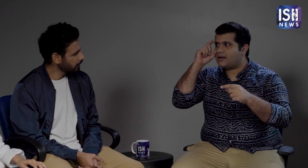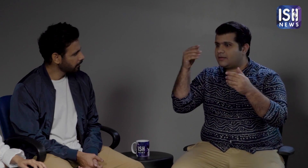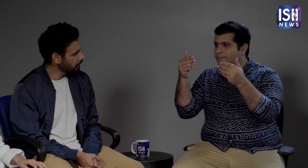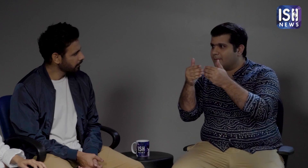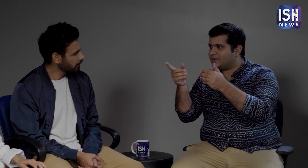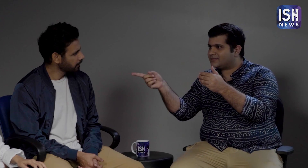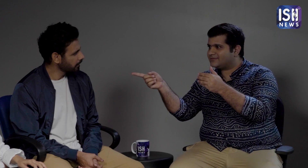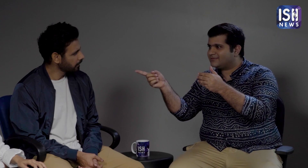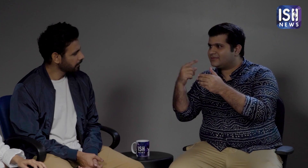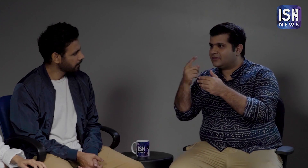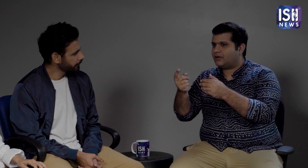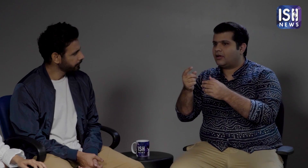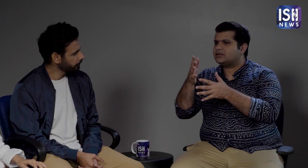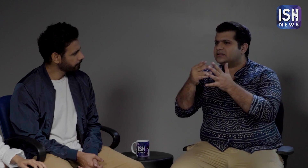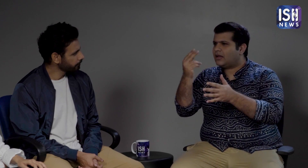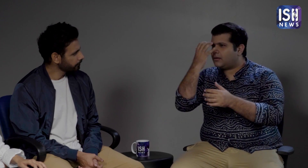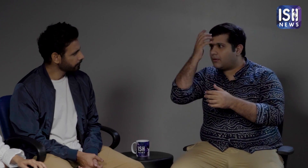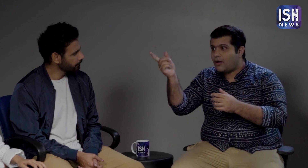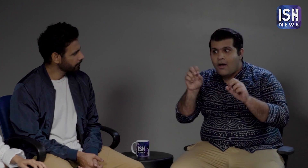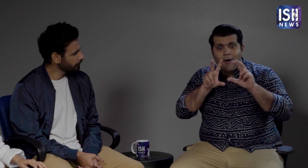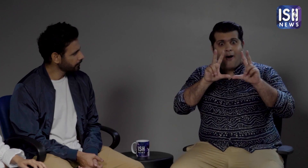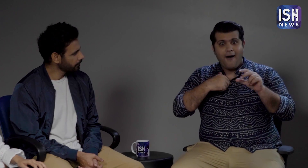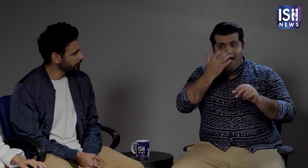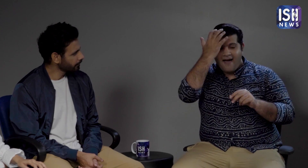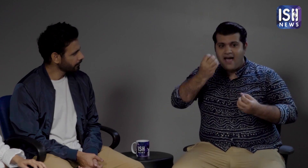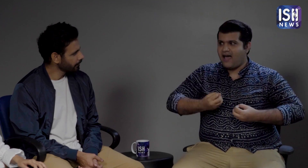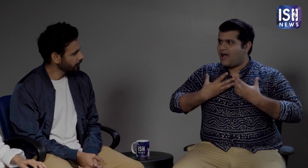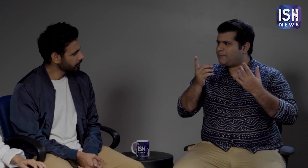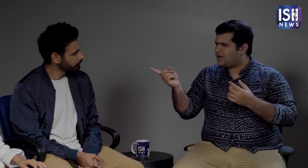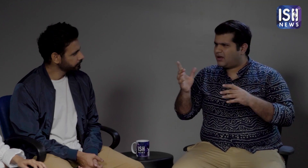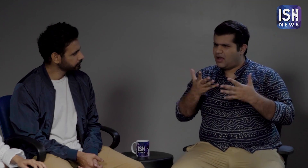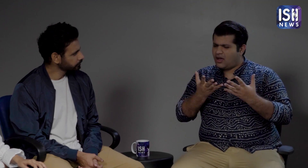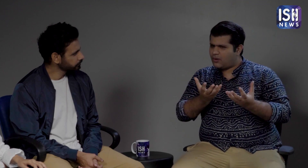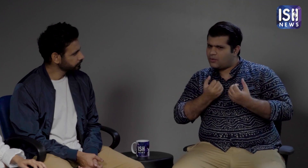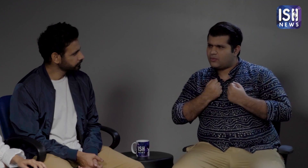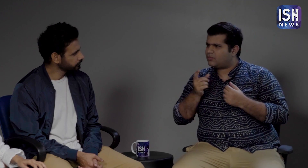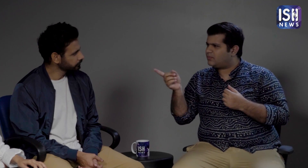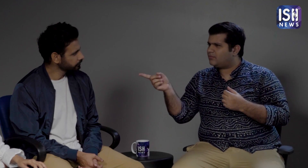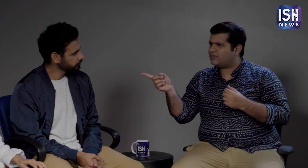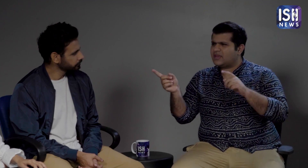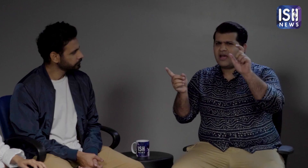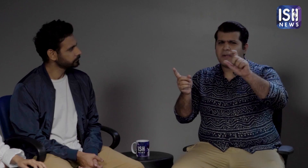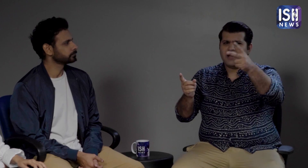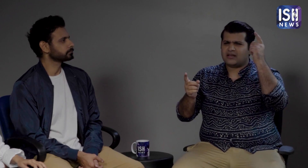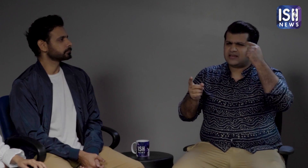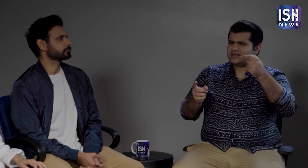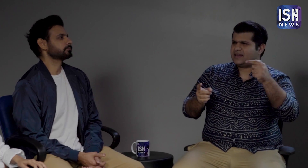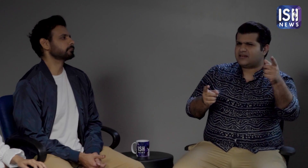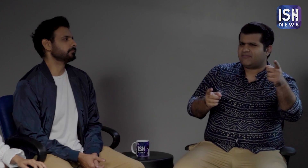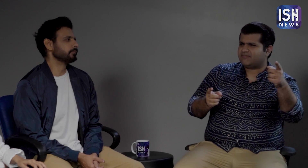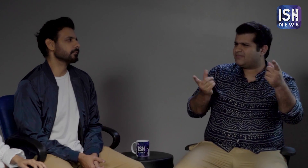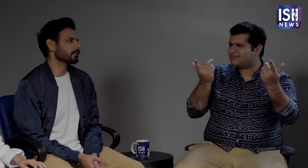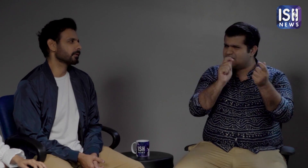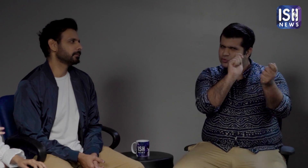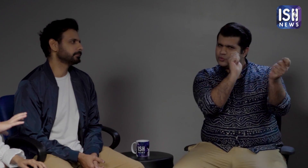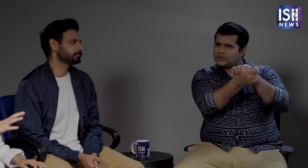अच्छा नहीं लगता। आप जैसे फर्स्ट टाइम अकील चिनॉय को मिले थे वहाँ पे, आप एकदम खुश हो गए, आपने बहुत ईजीली ये साइन लैंग्वेज